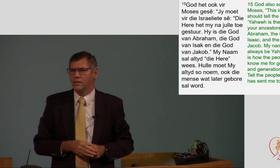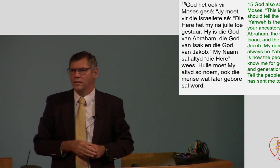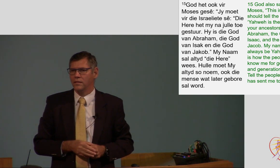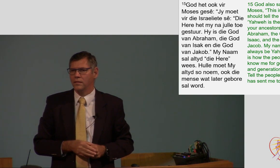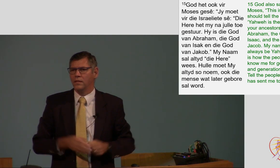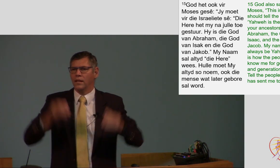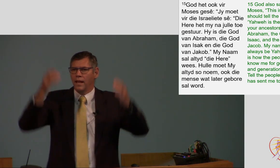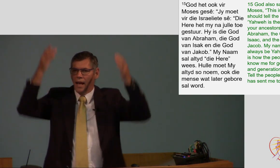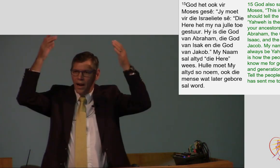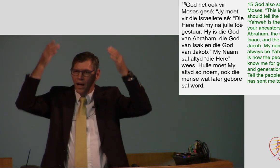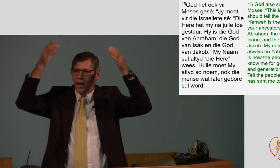Here.